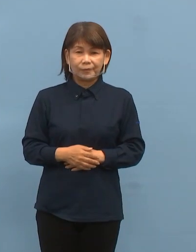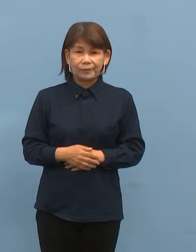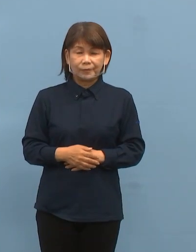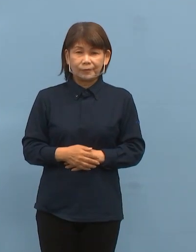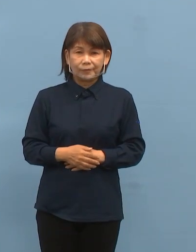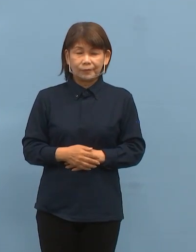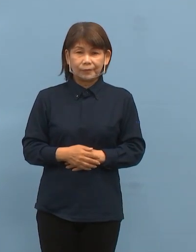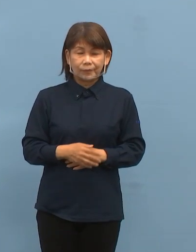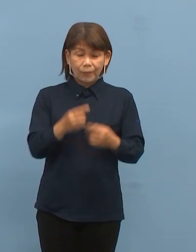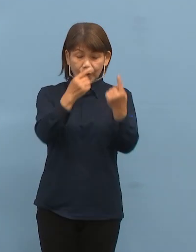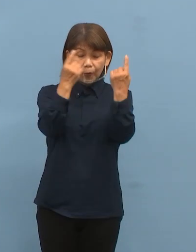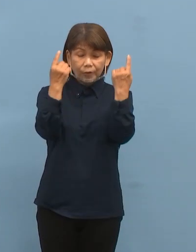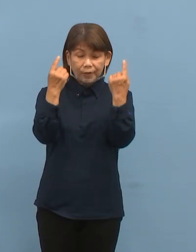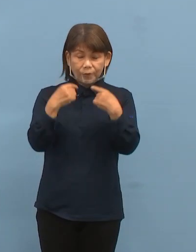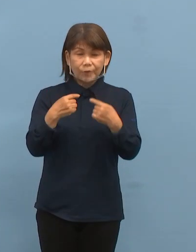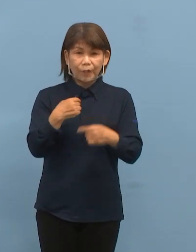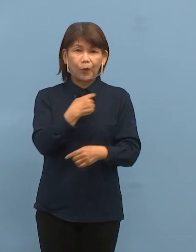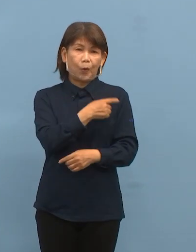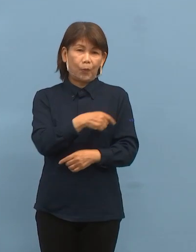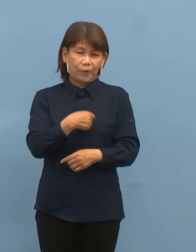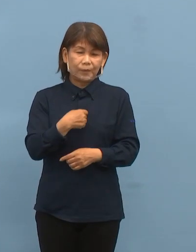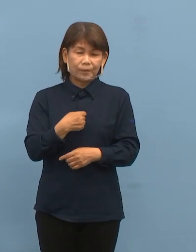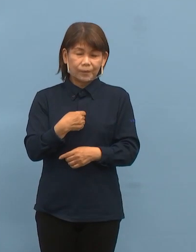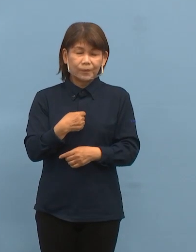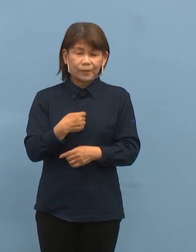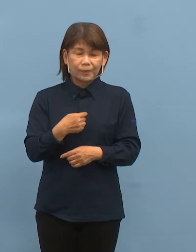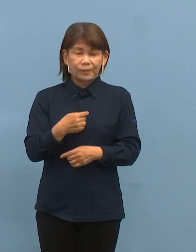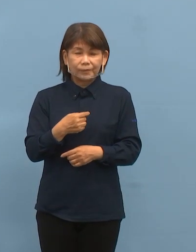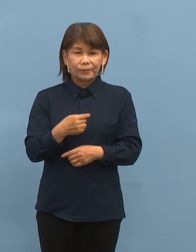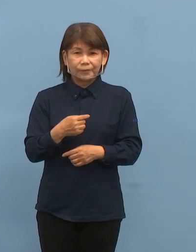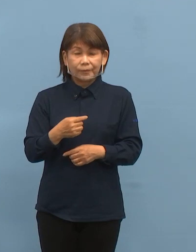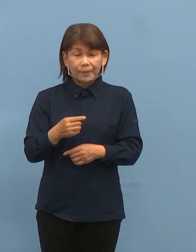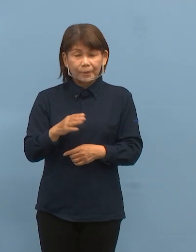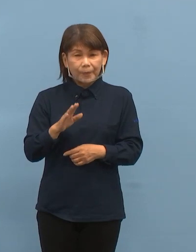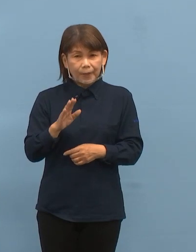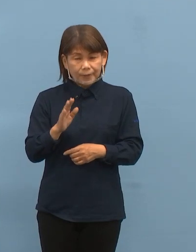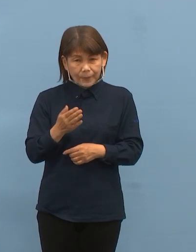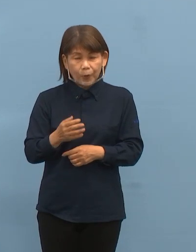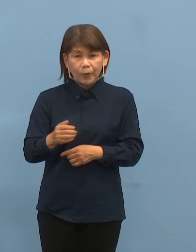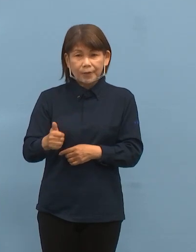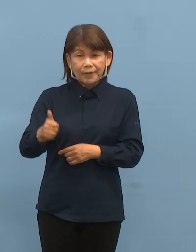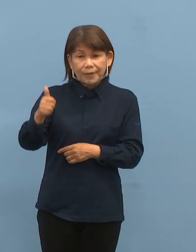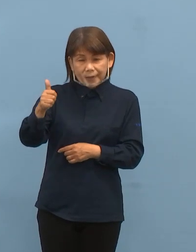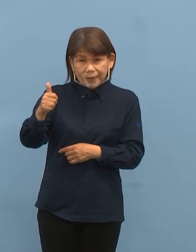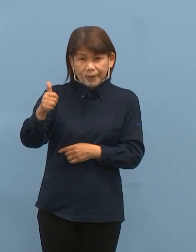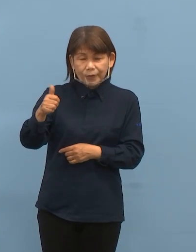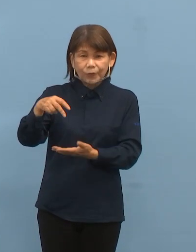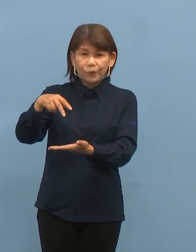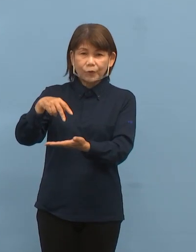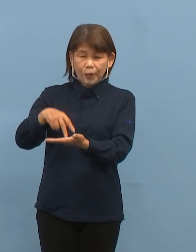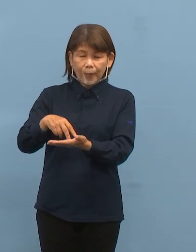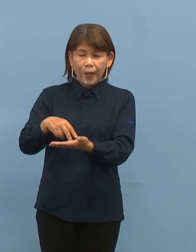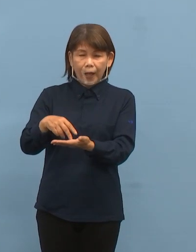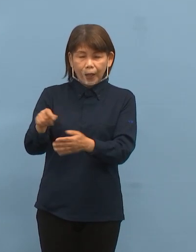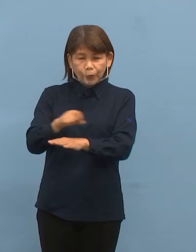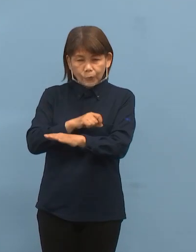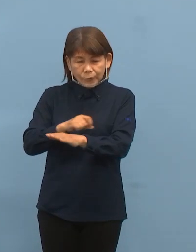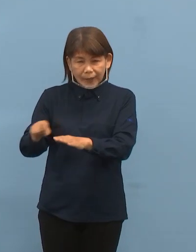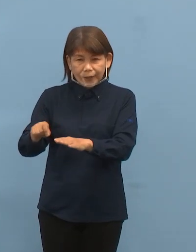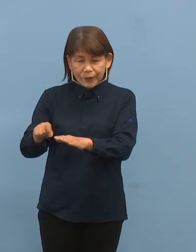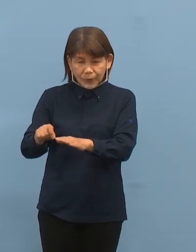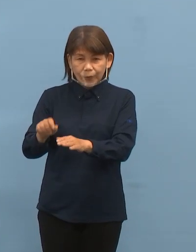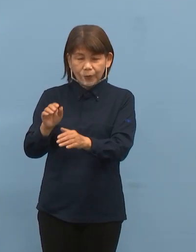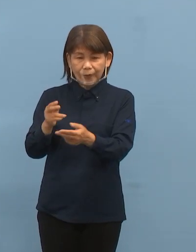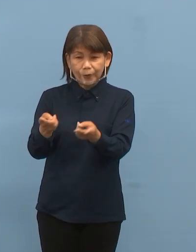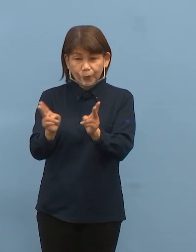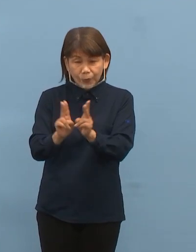個人としての思いはそういうことだけれども、知事としては、その特定の政党とかそういったところに組みするものではない か な、 全くあり